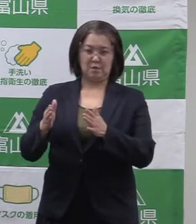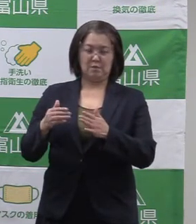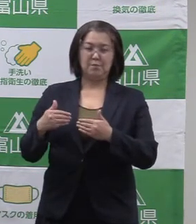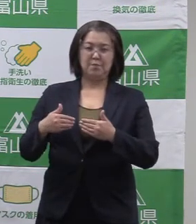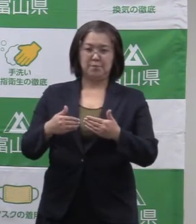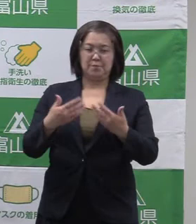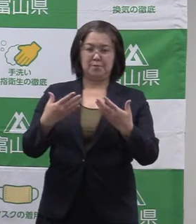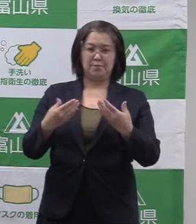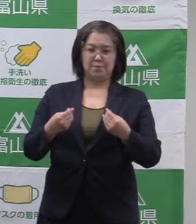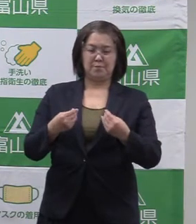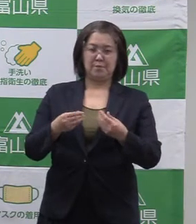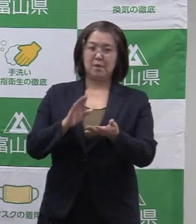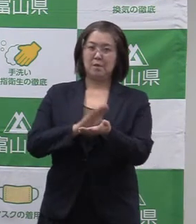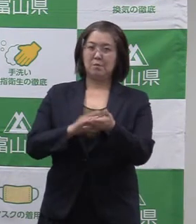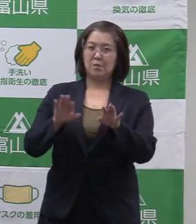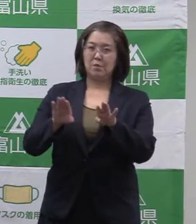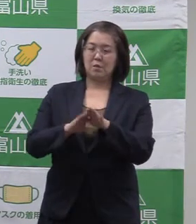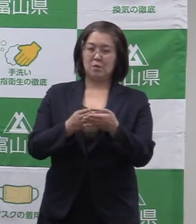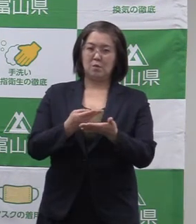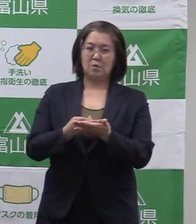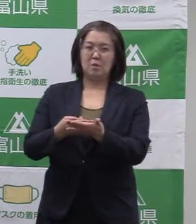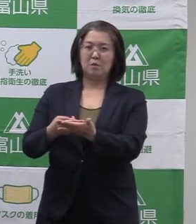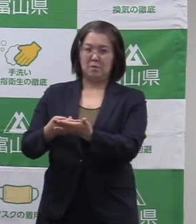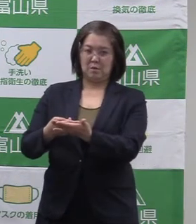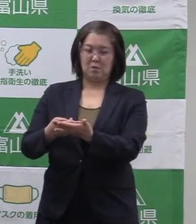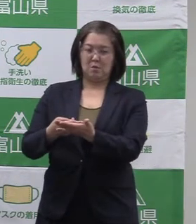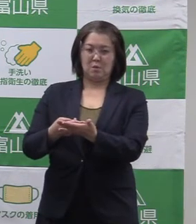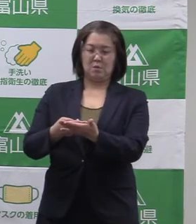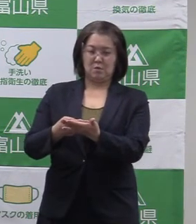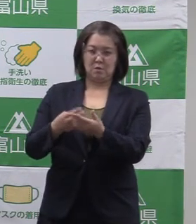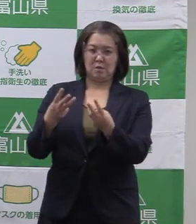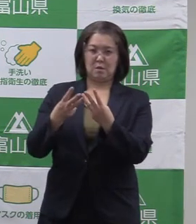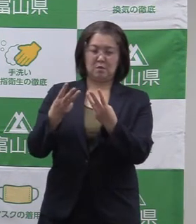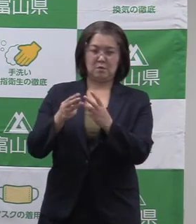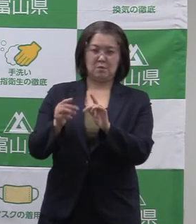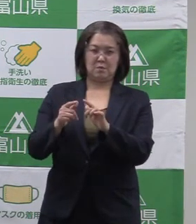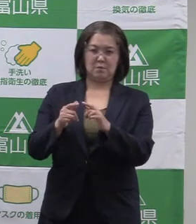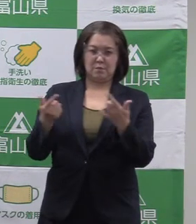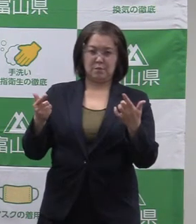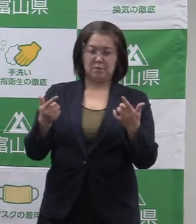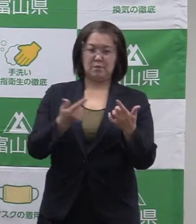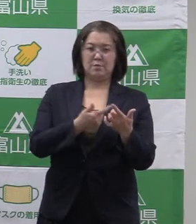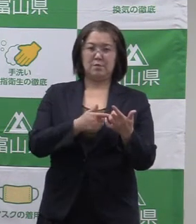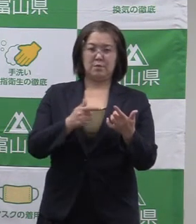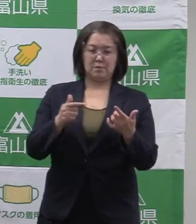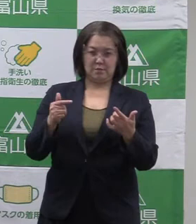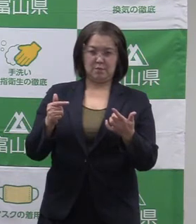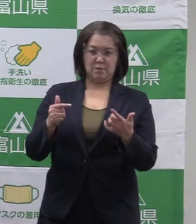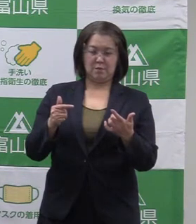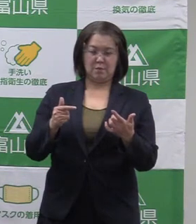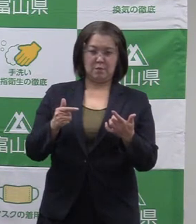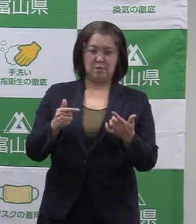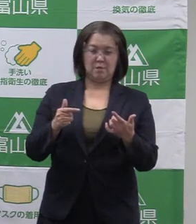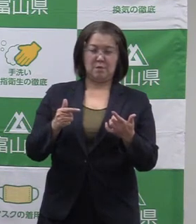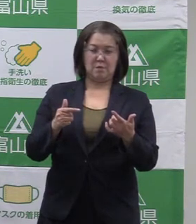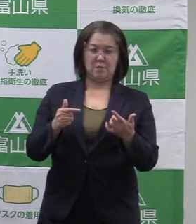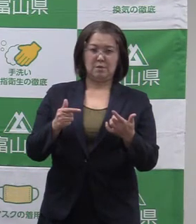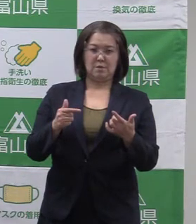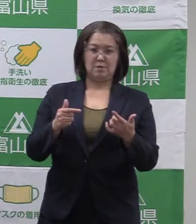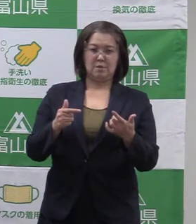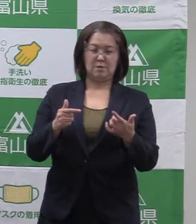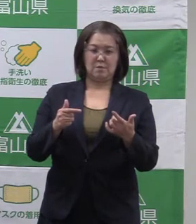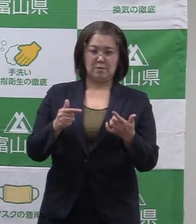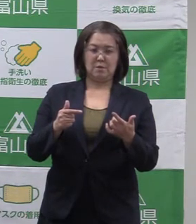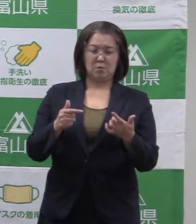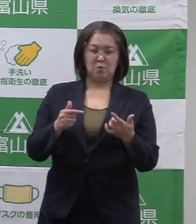病院の病床の確保の増強も まあ、病院各病院と合